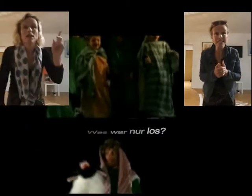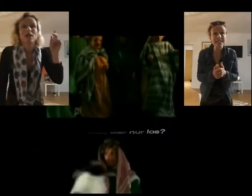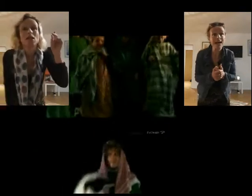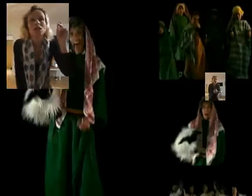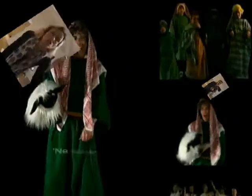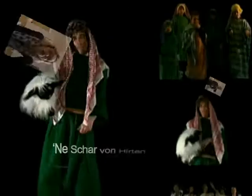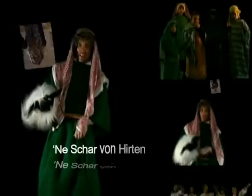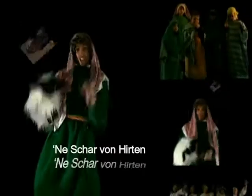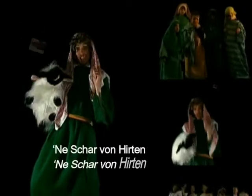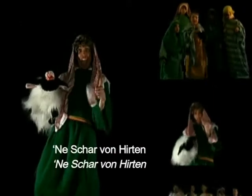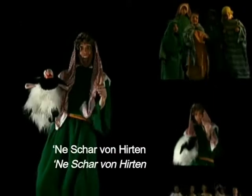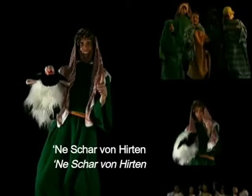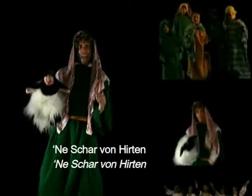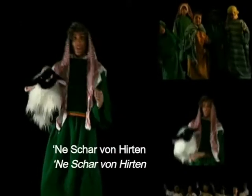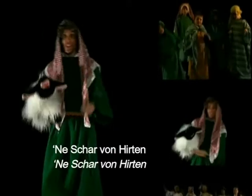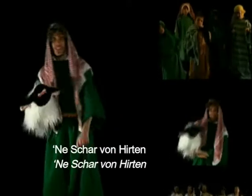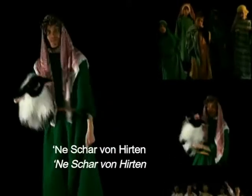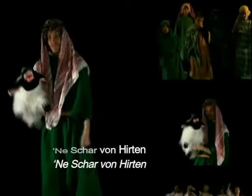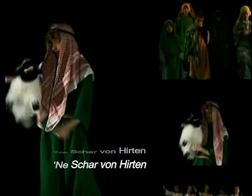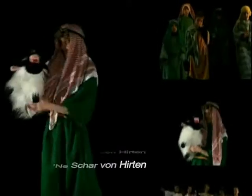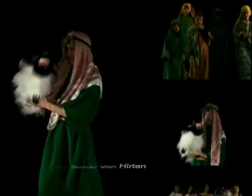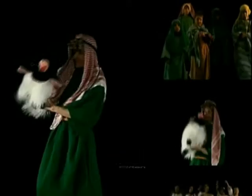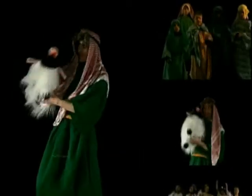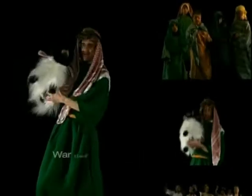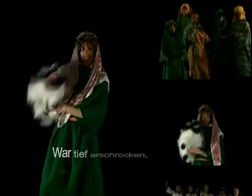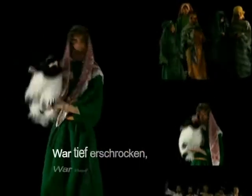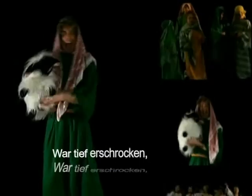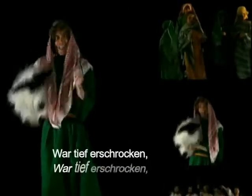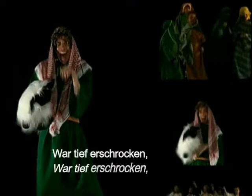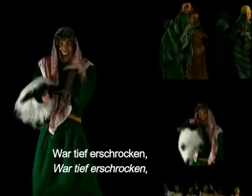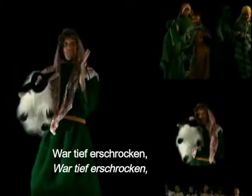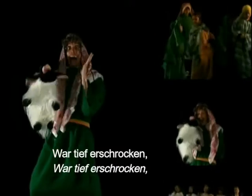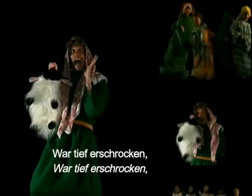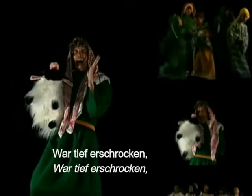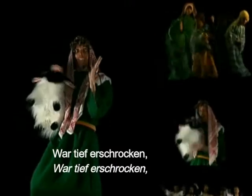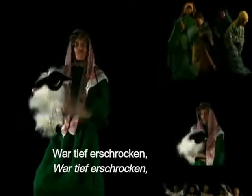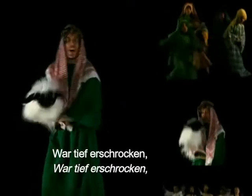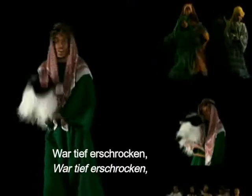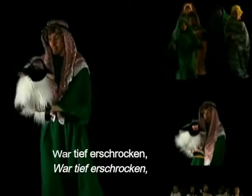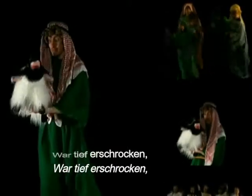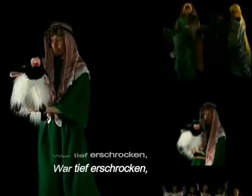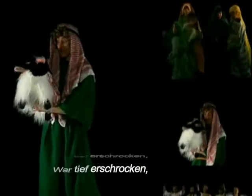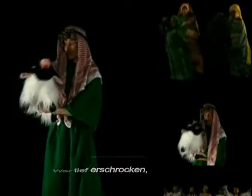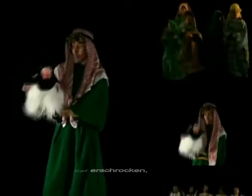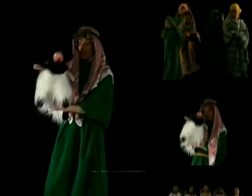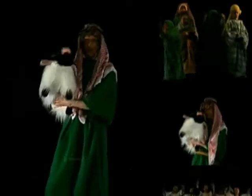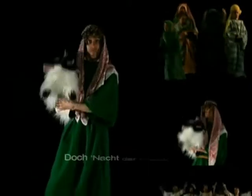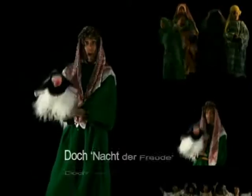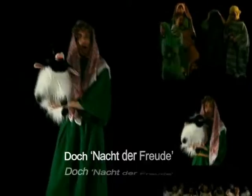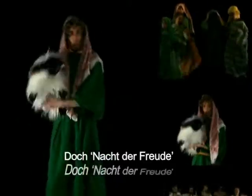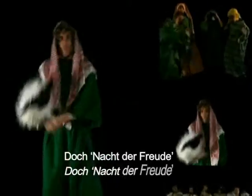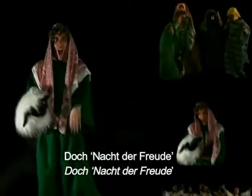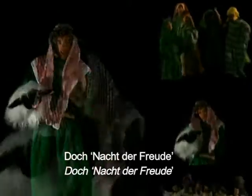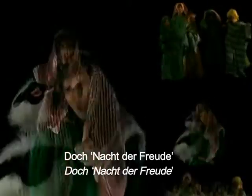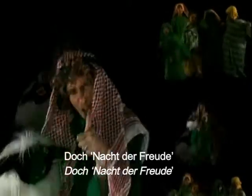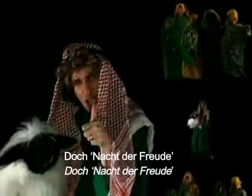Ne Schau von Hirten war tief erschrocken, doch